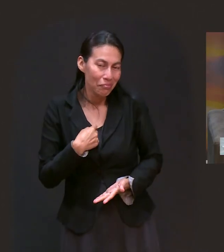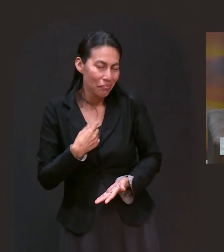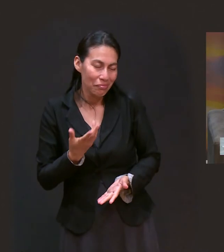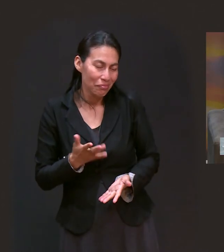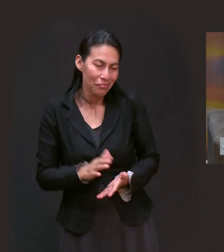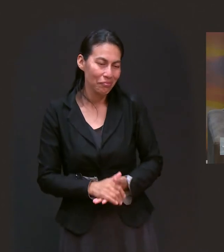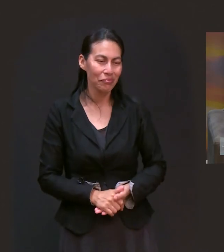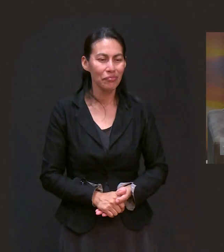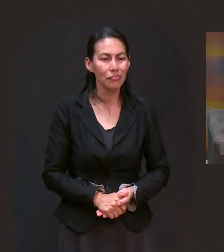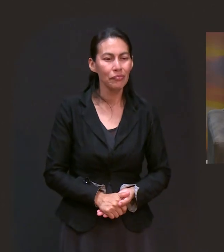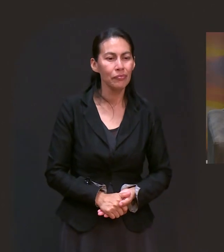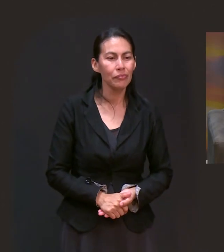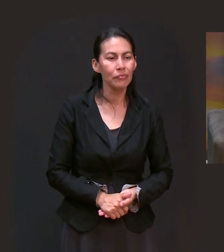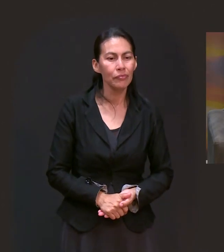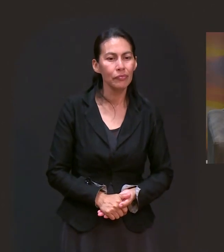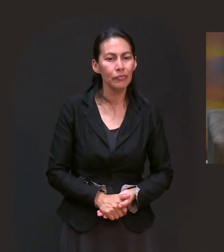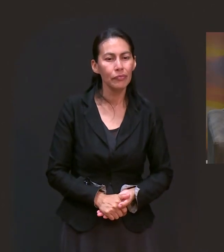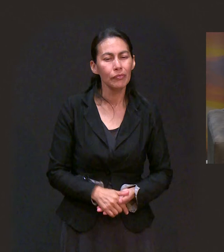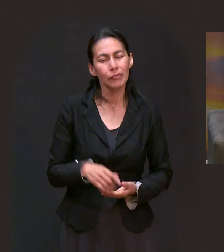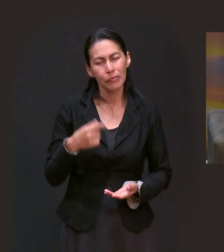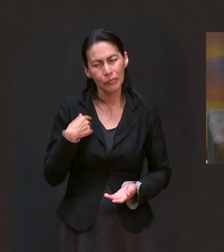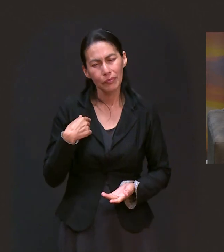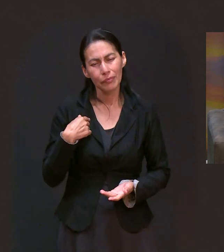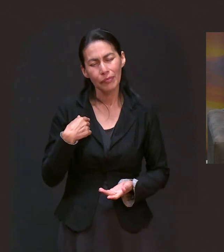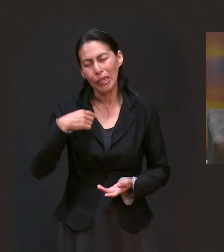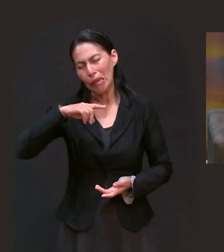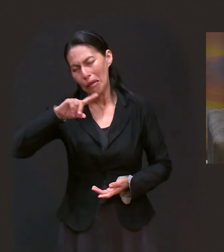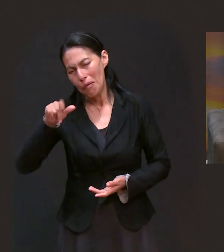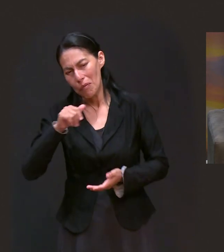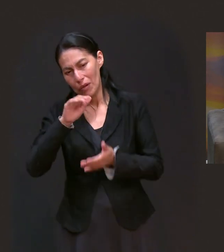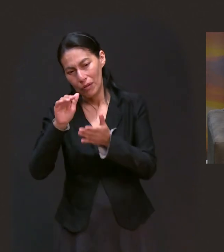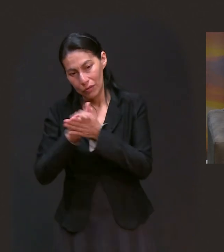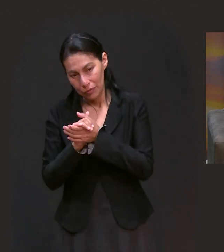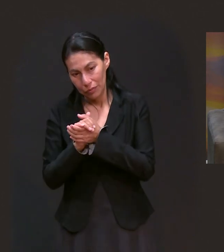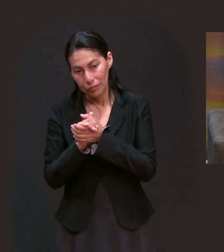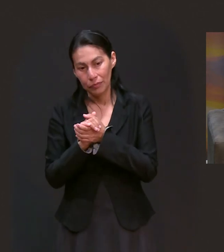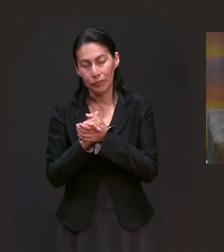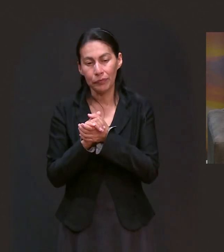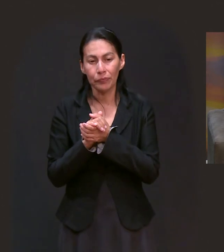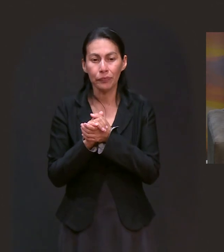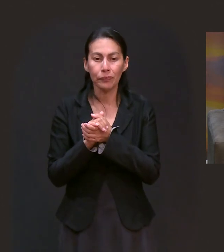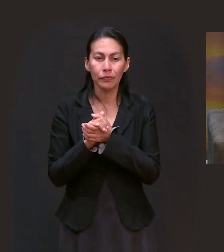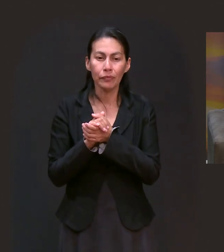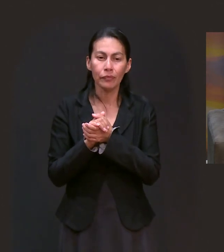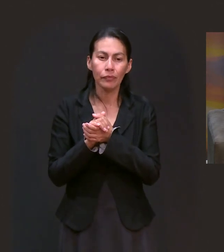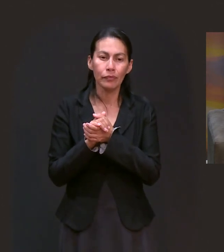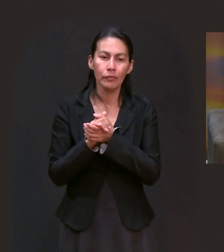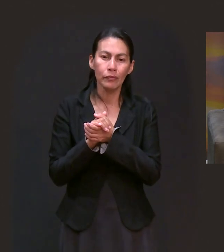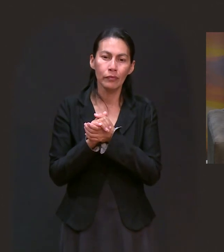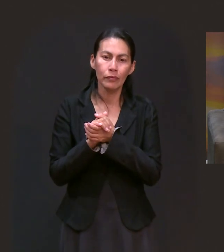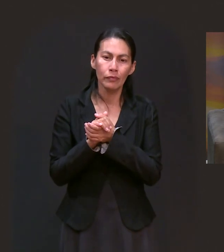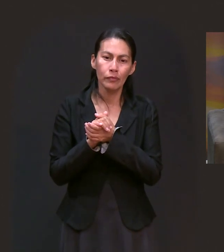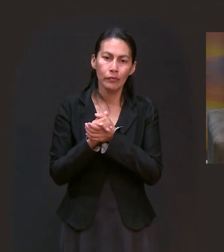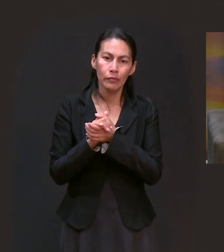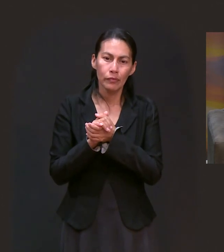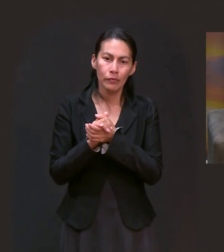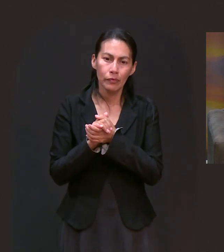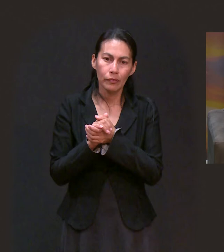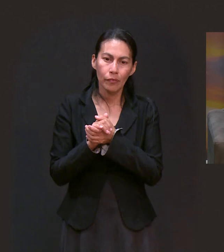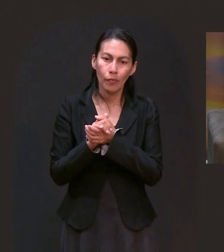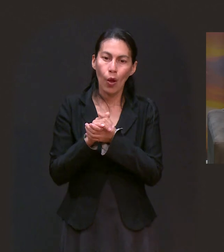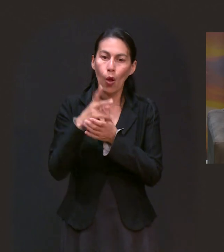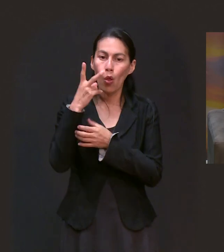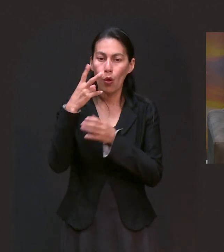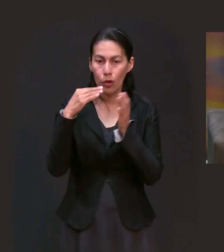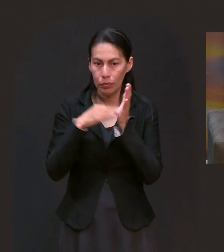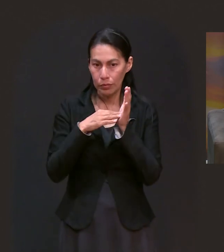que no esté particularmente después de que nos casamos a finales